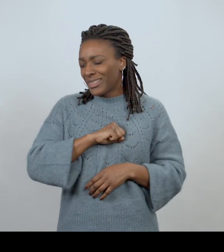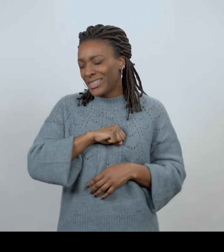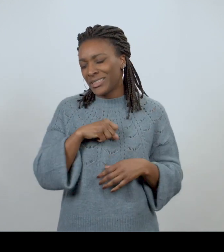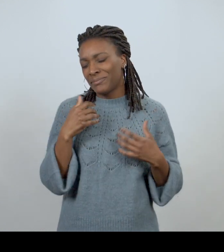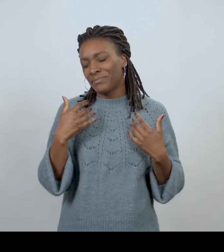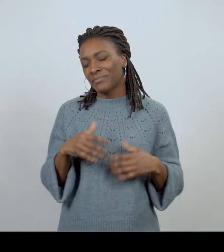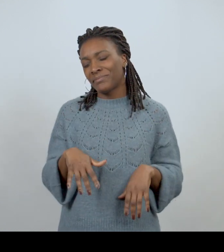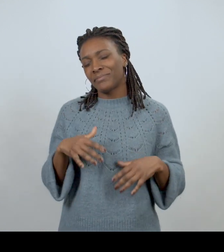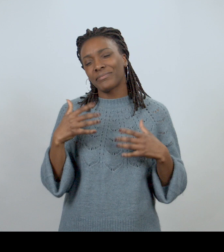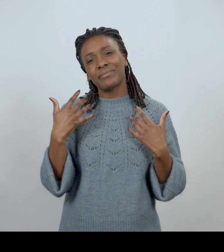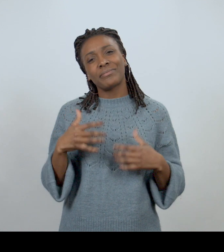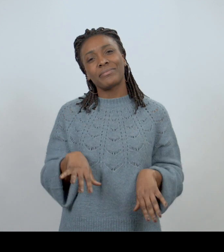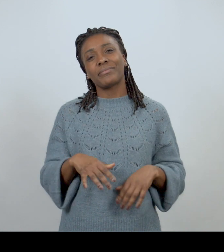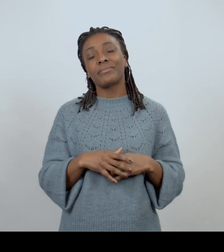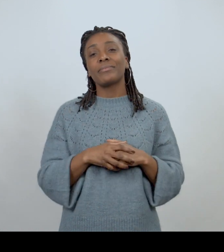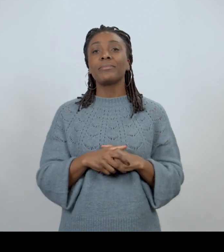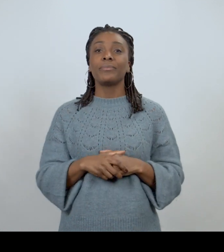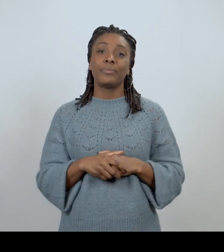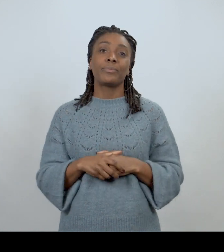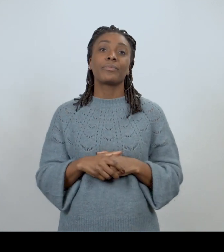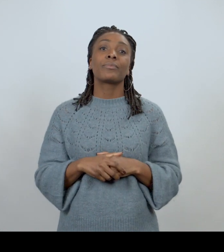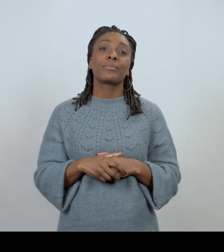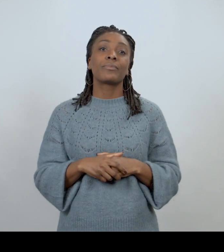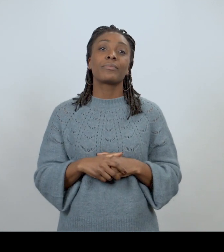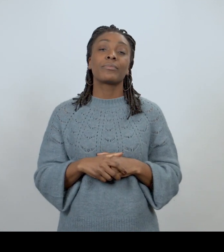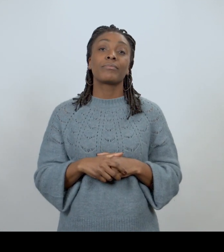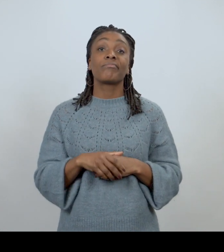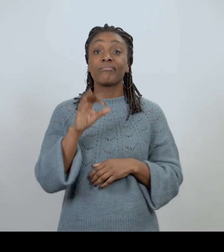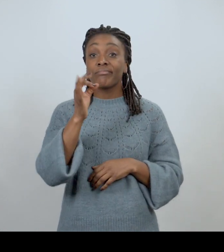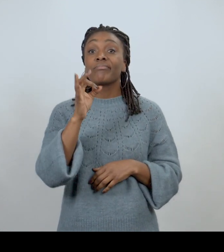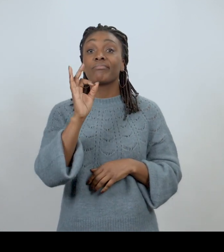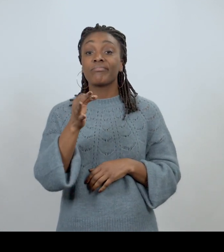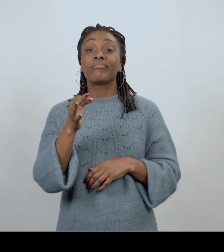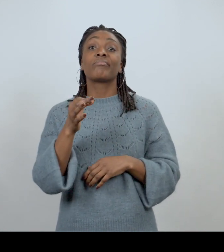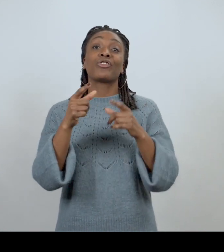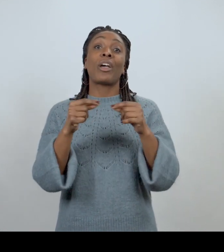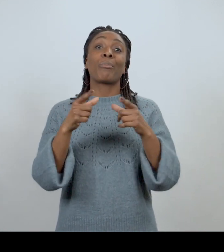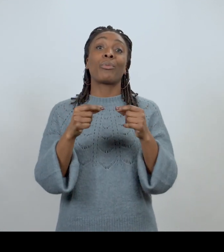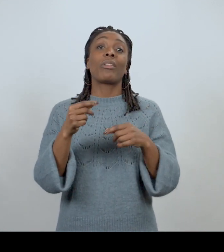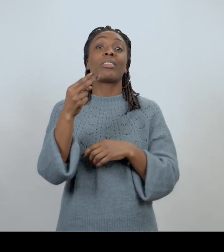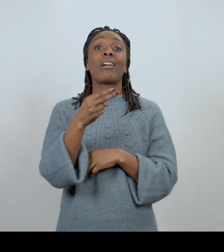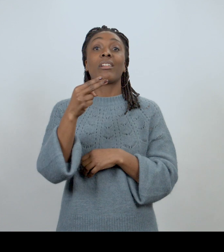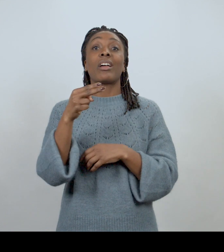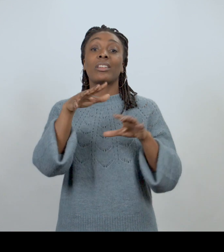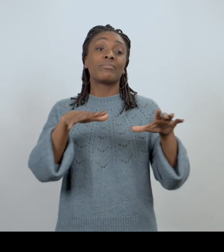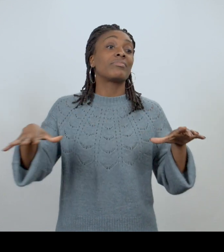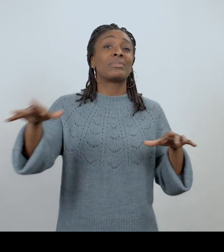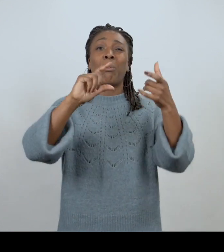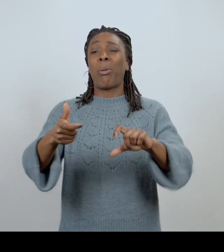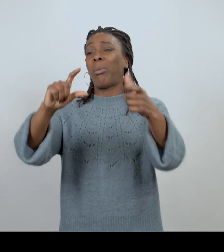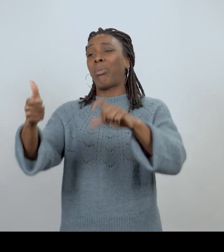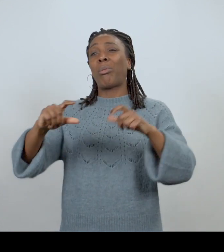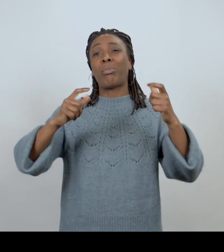Joseph O'Donnell. Au milieu des ruines de Nagasaki, au Japon, ce garçon